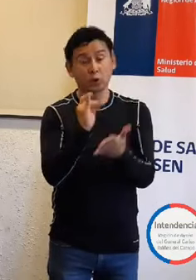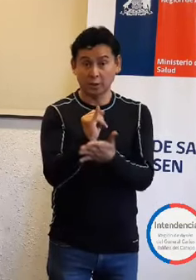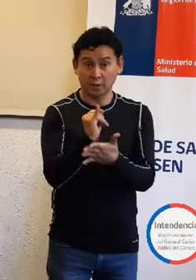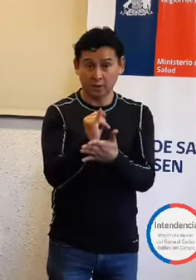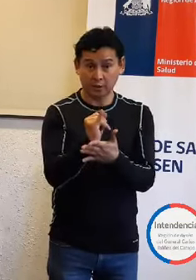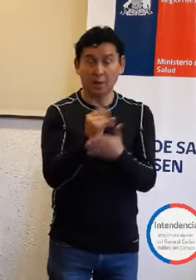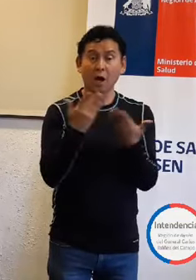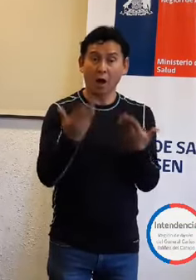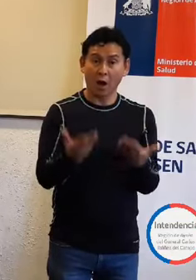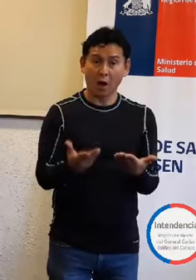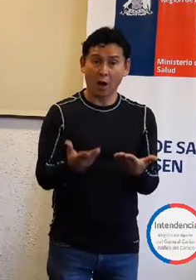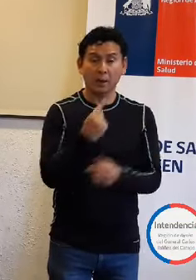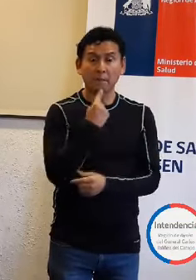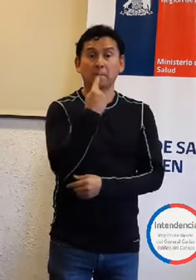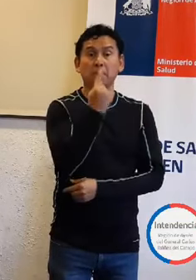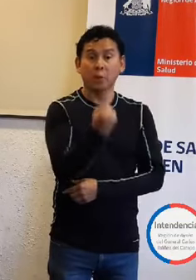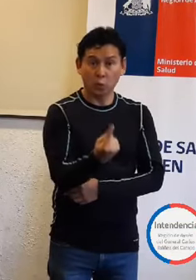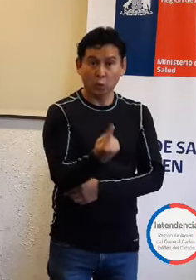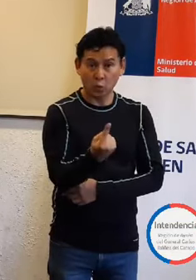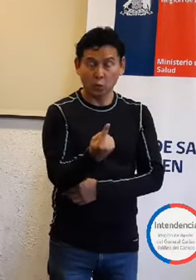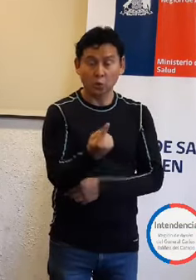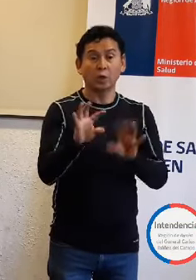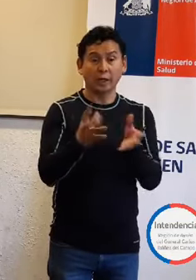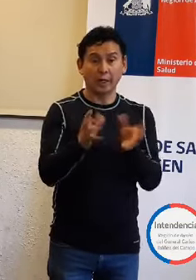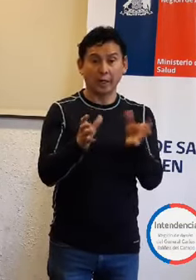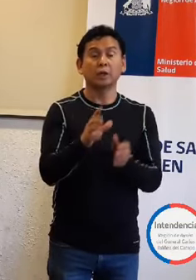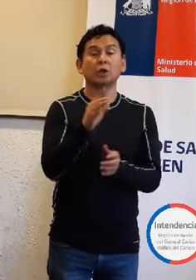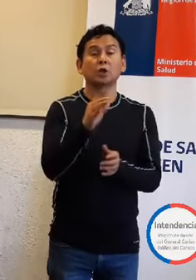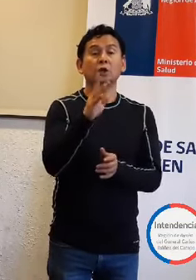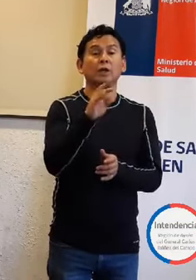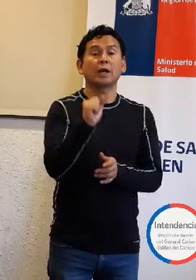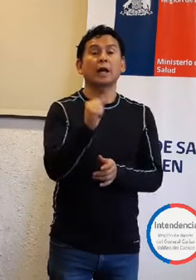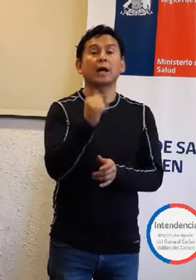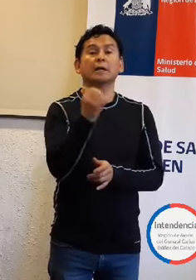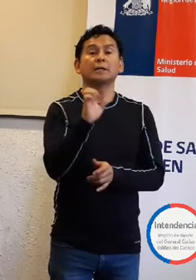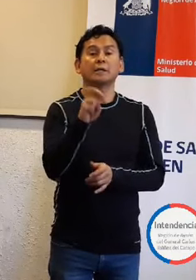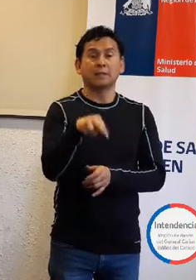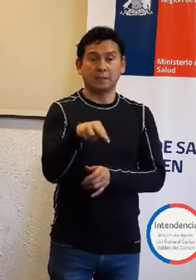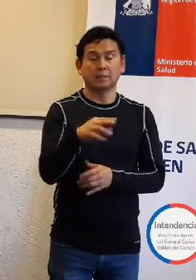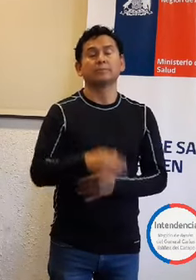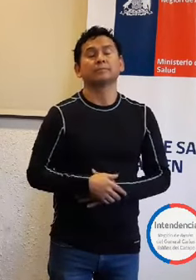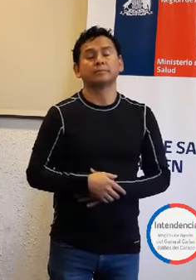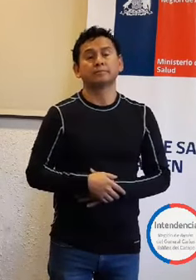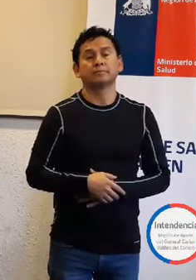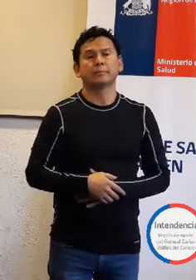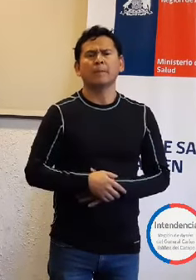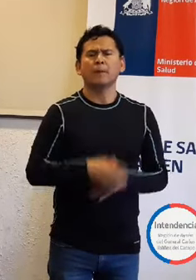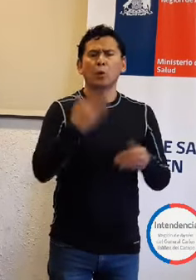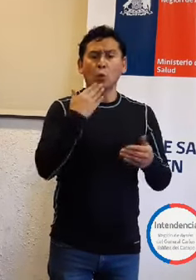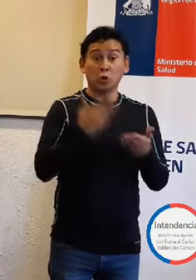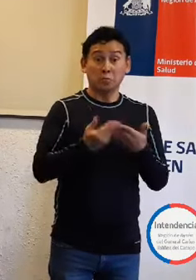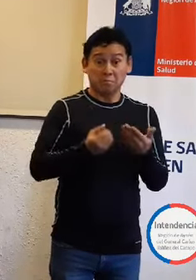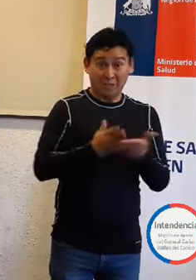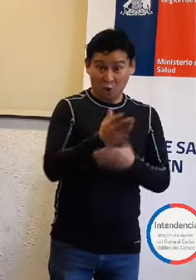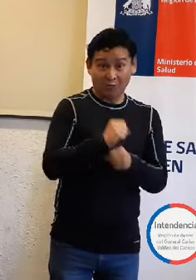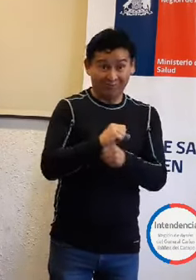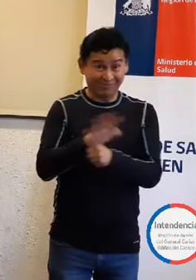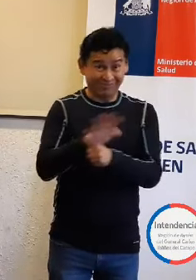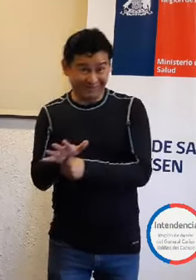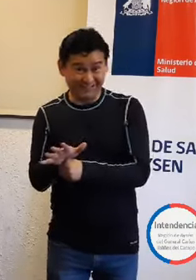Ahora pasamos a la pregunta de Angélica Muñoz de Radio Rayén. Ella señala, desde que comenzó la pandemia hemos